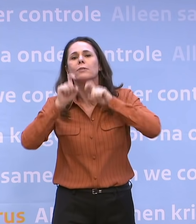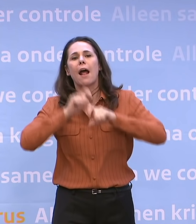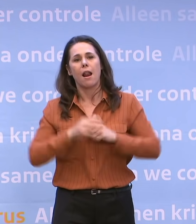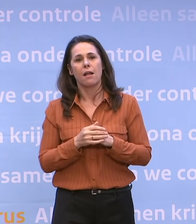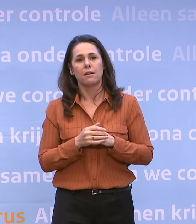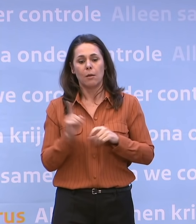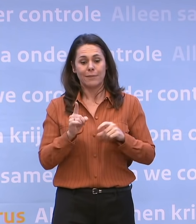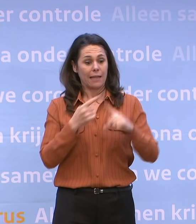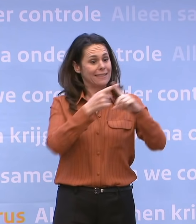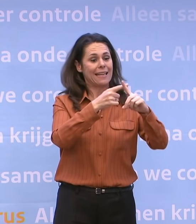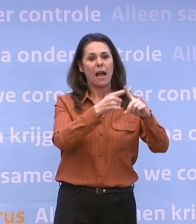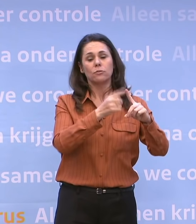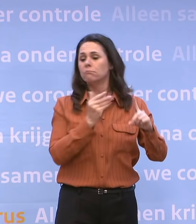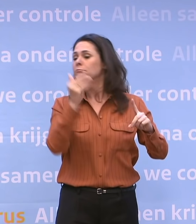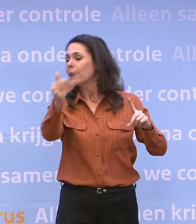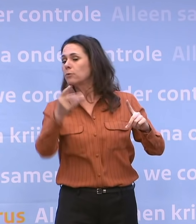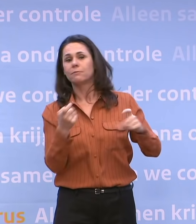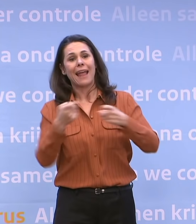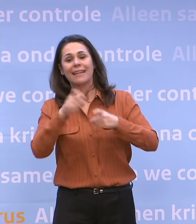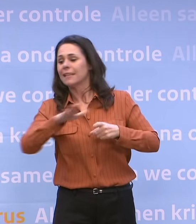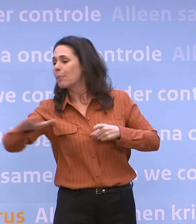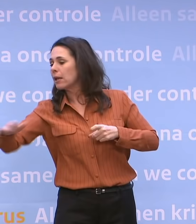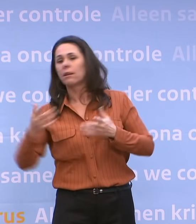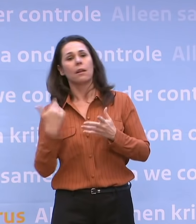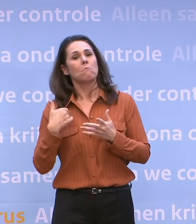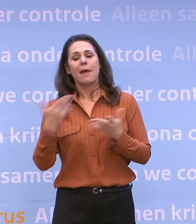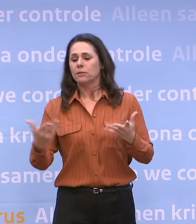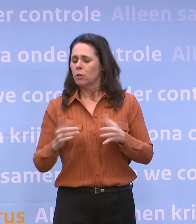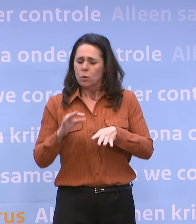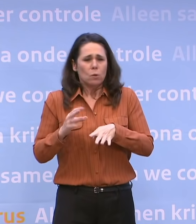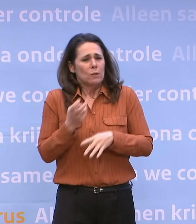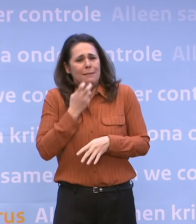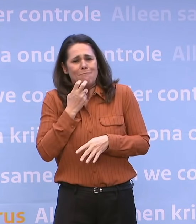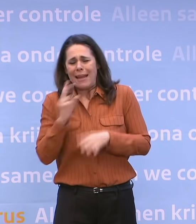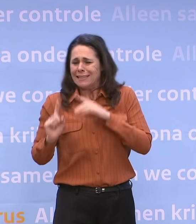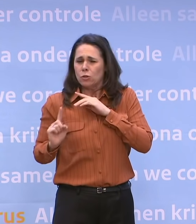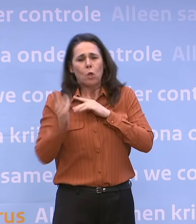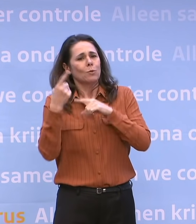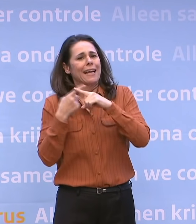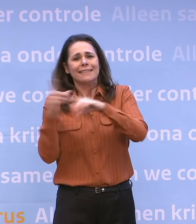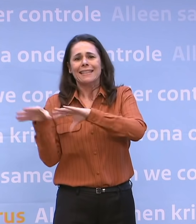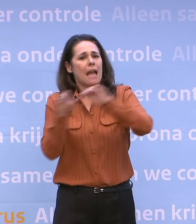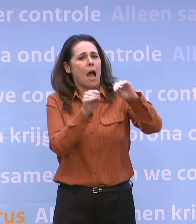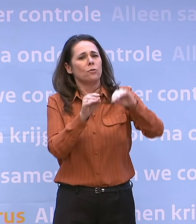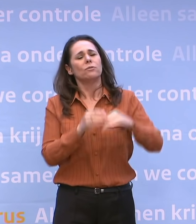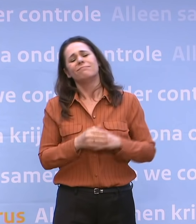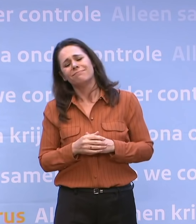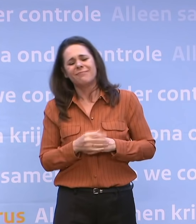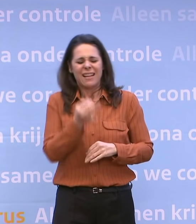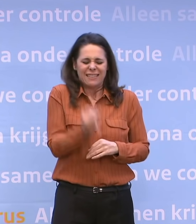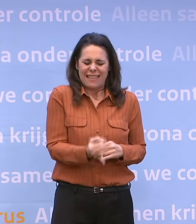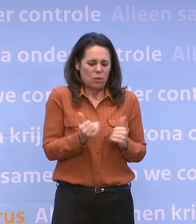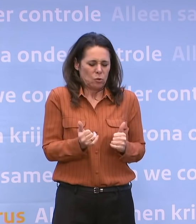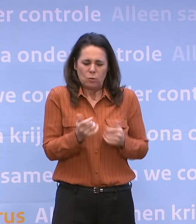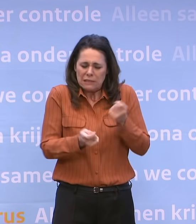extra bedden buiten het ziekenhuis, bijvoorbeeld voor mensen voor wie geen medische noodzaak is voor ziekenhuisopname, maar die thuis niet